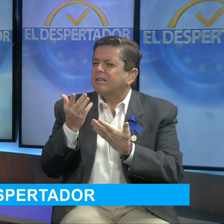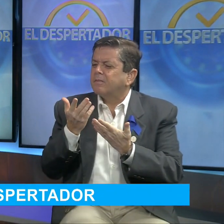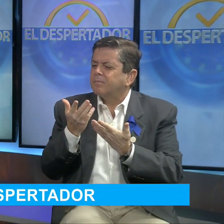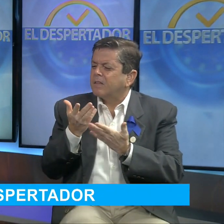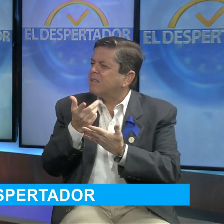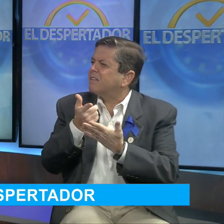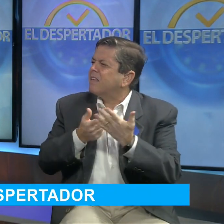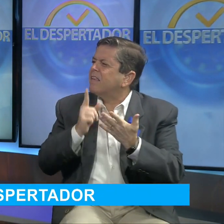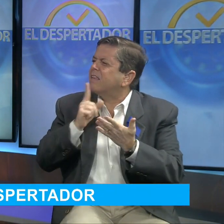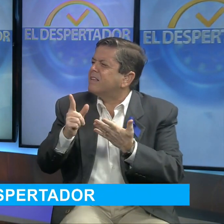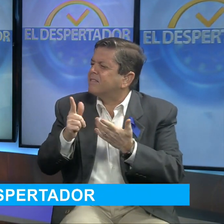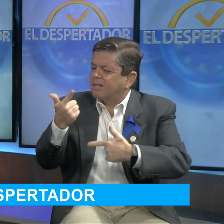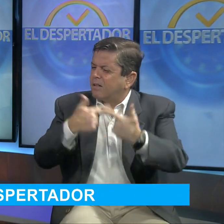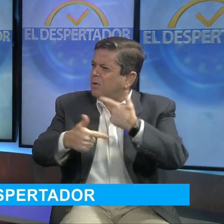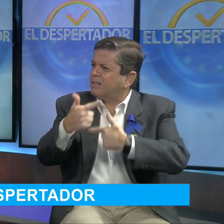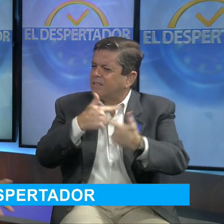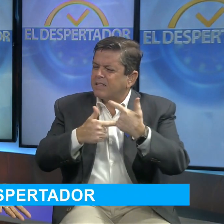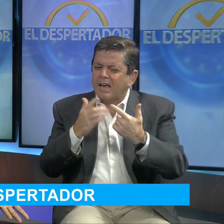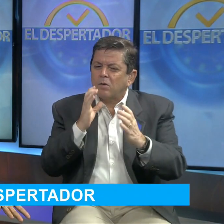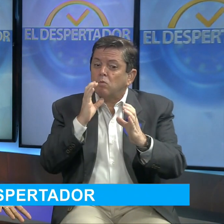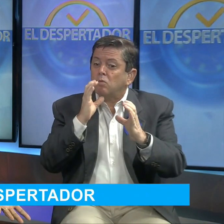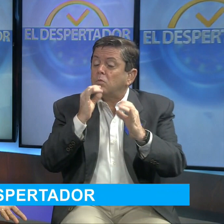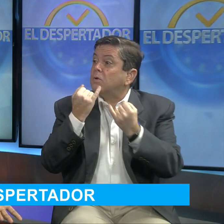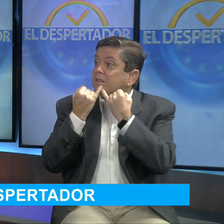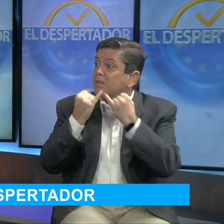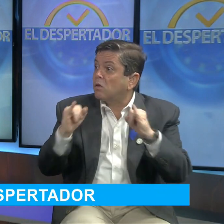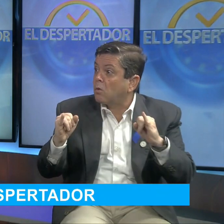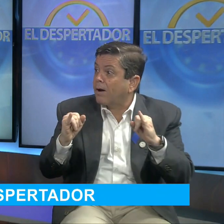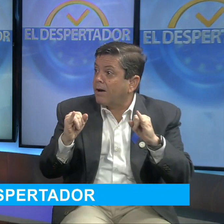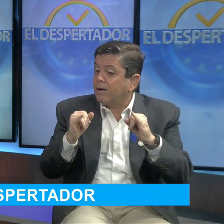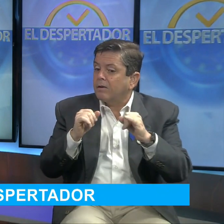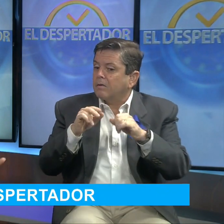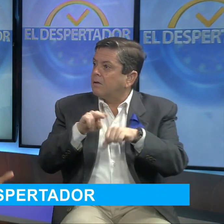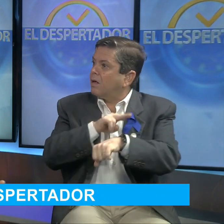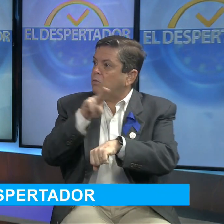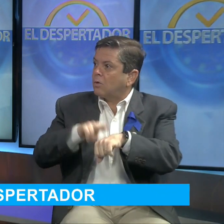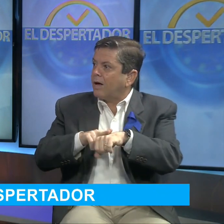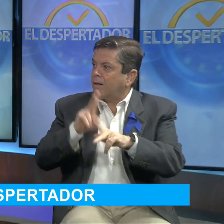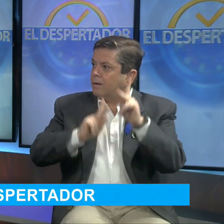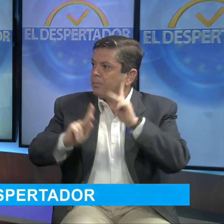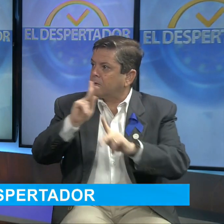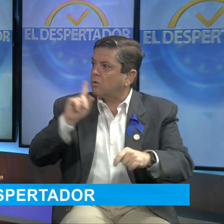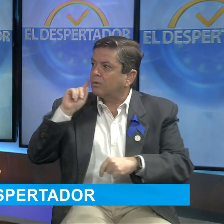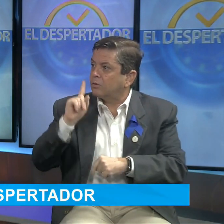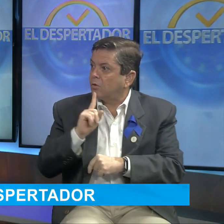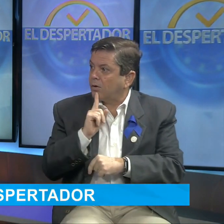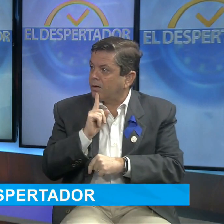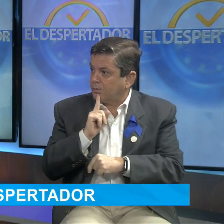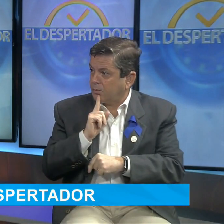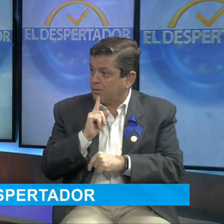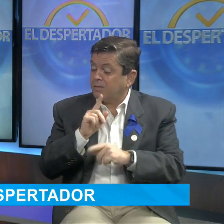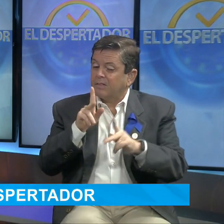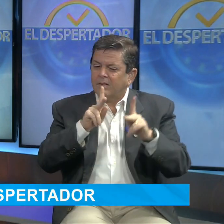sepan qué es la lengua de señas, que es un idioma, un idioma natural de las personas sordas.